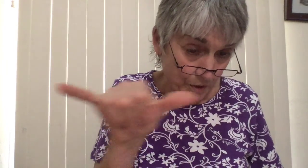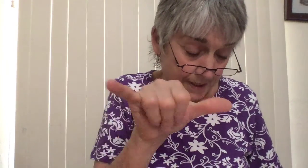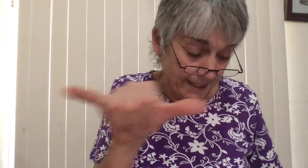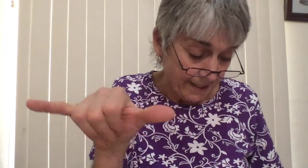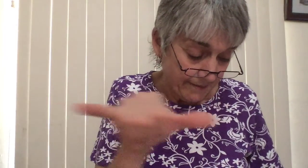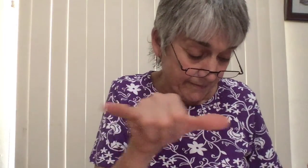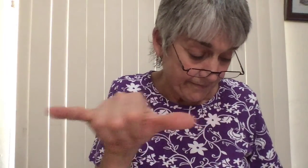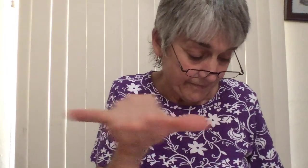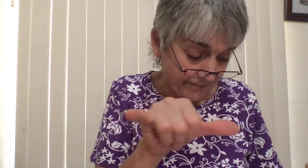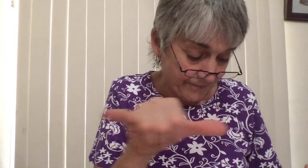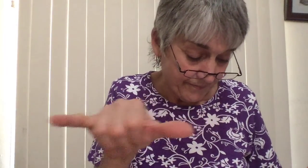aussi,